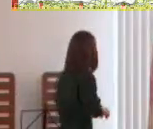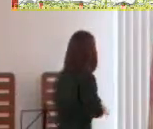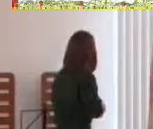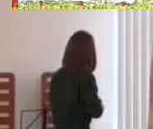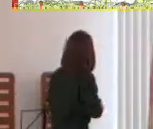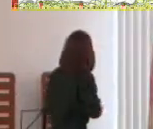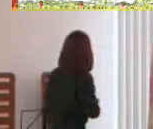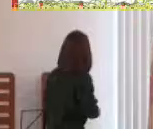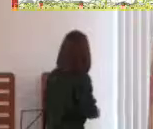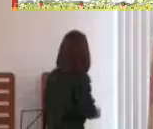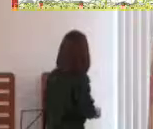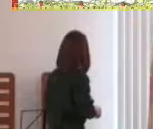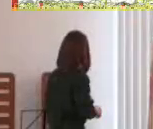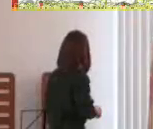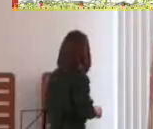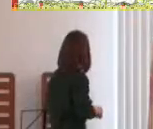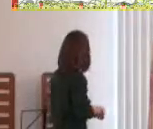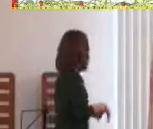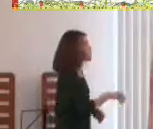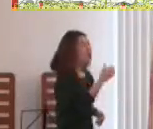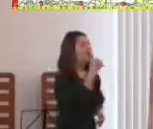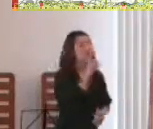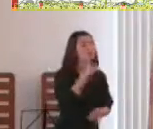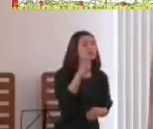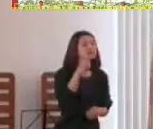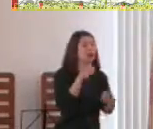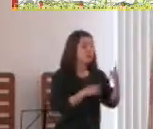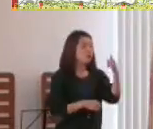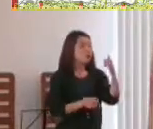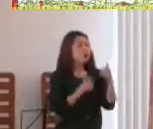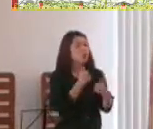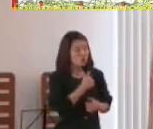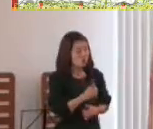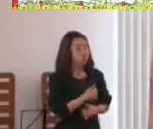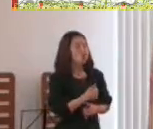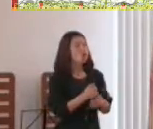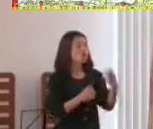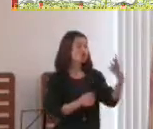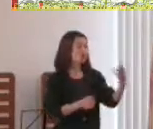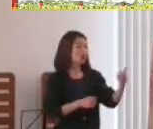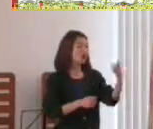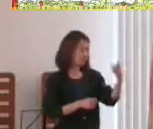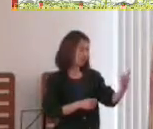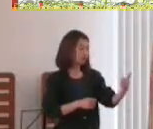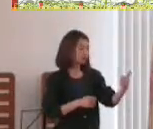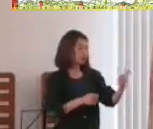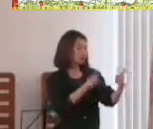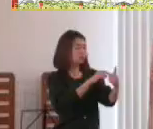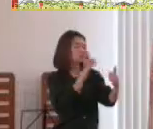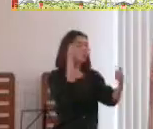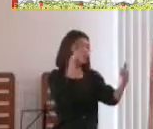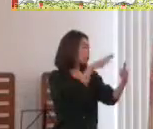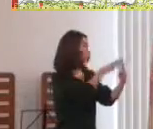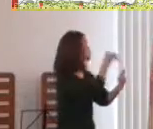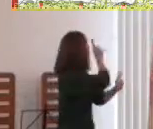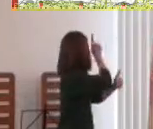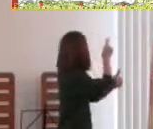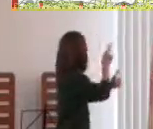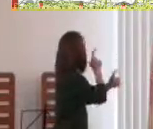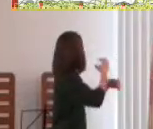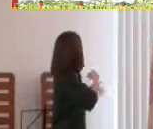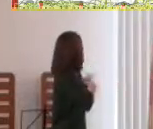て言った、ダビデの子ヨセフ、恐れず妻マリアを迎え入れなさい。ここで出てくるんですね、恐れず